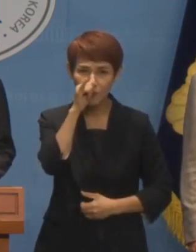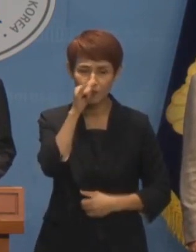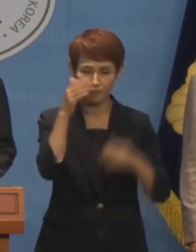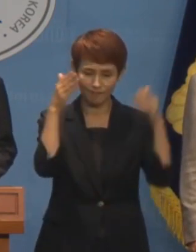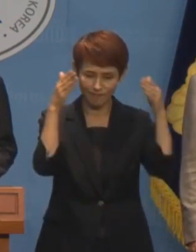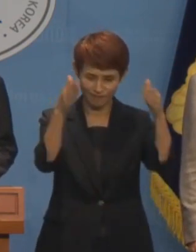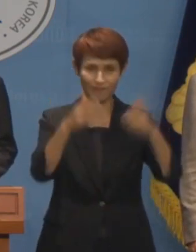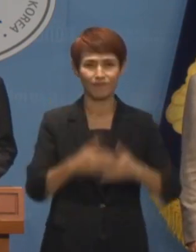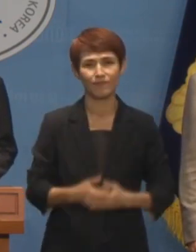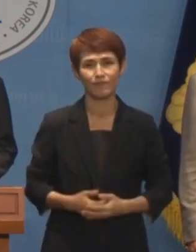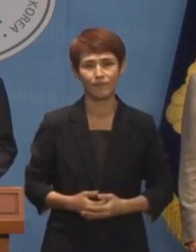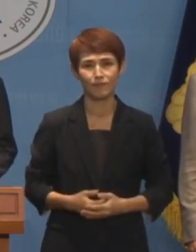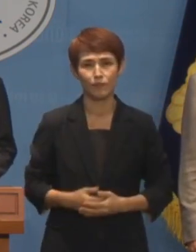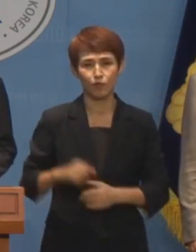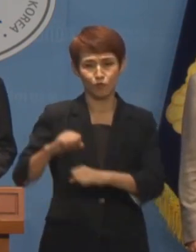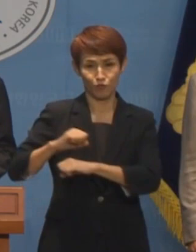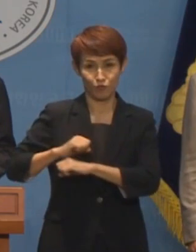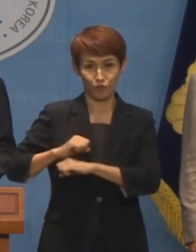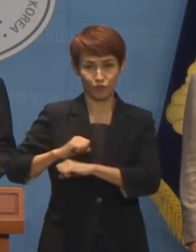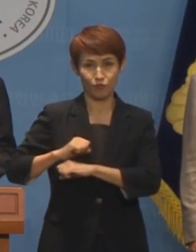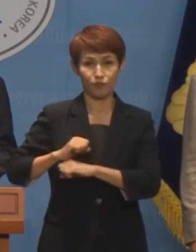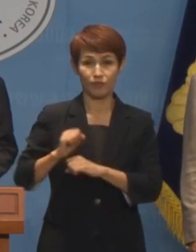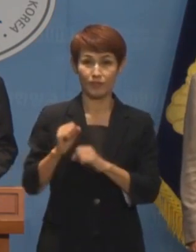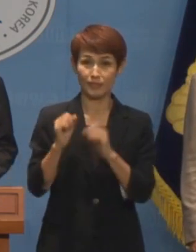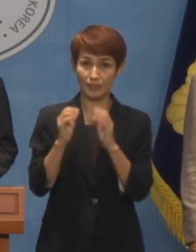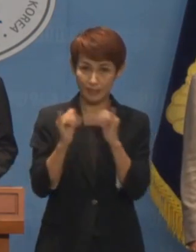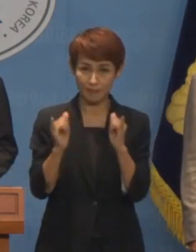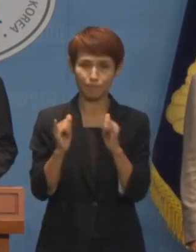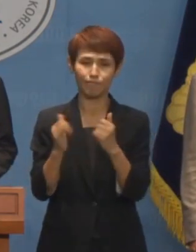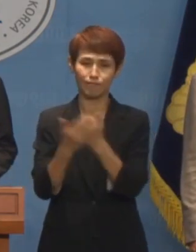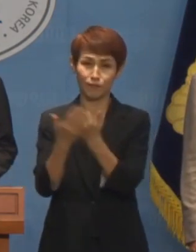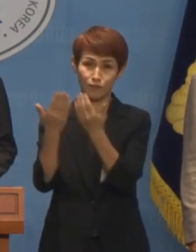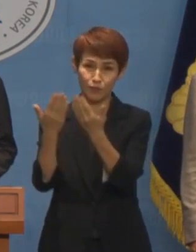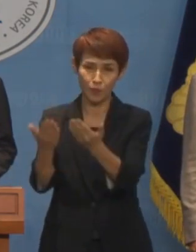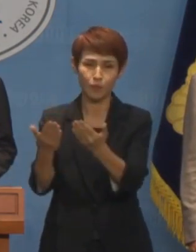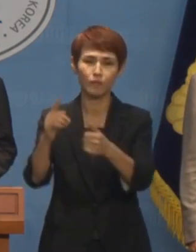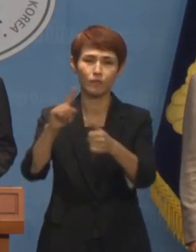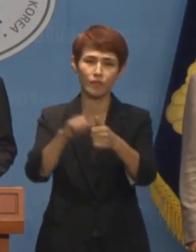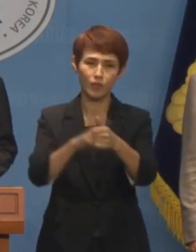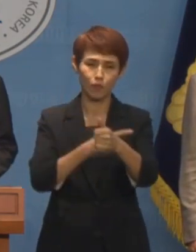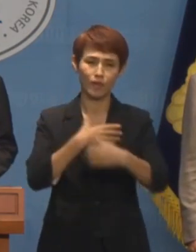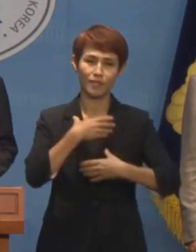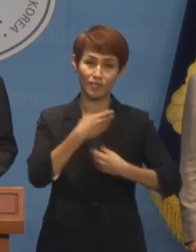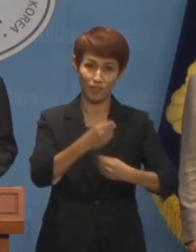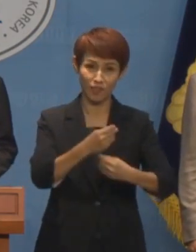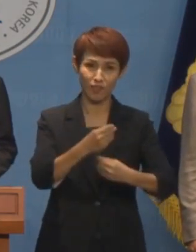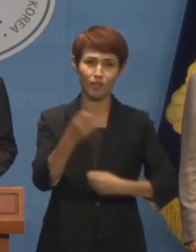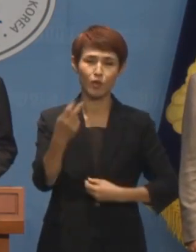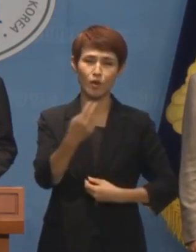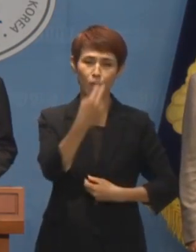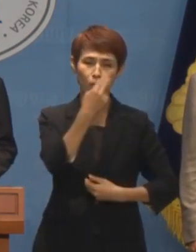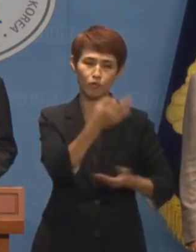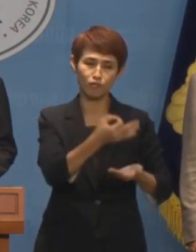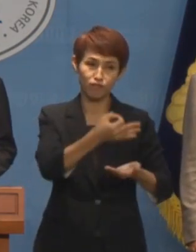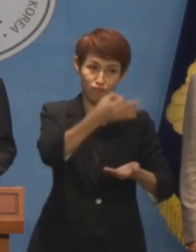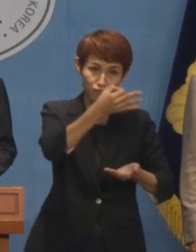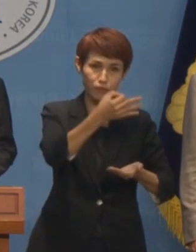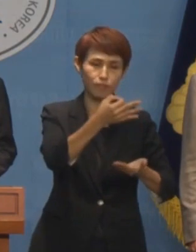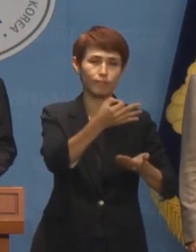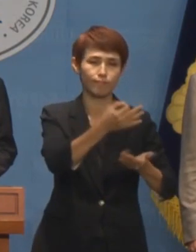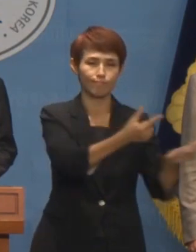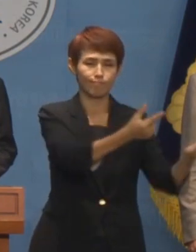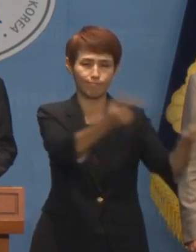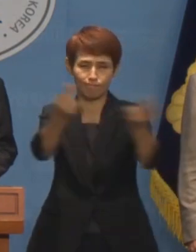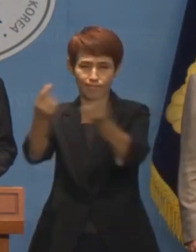두었습니다. 군복무 크레딧 확대, 자동 안정화 장치 도입, 보험료 인상 속도 차등화